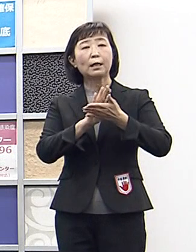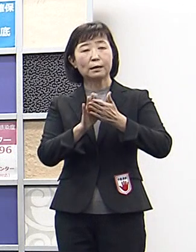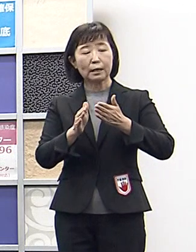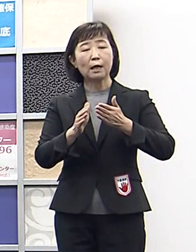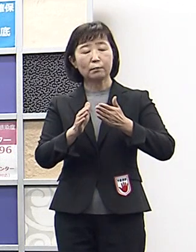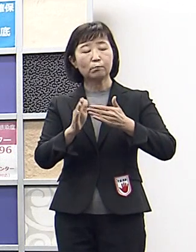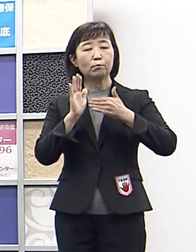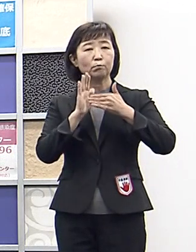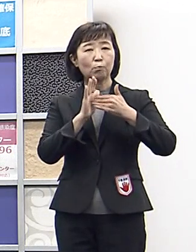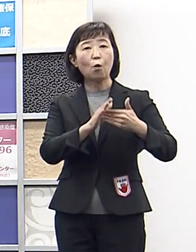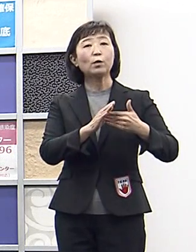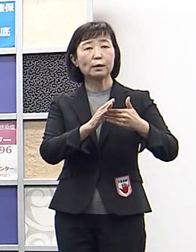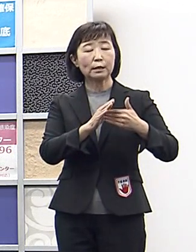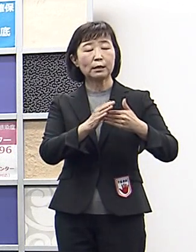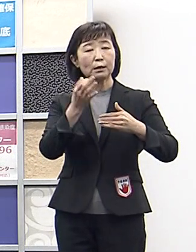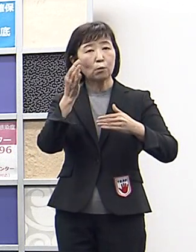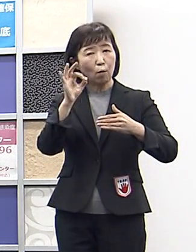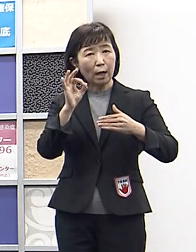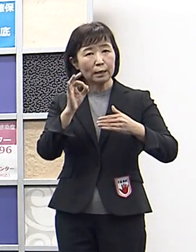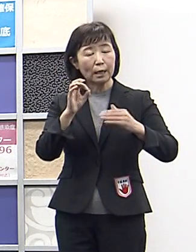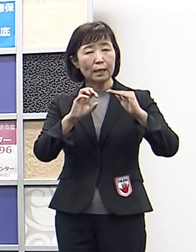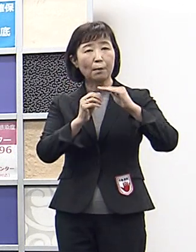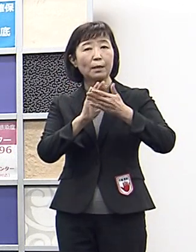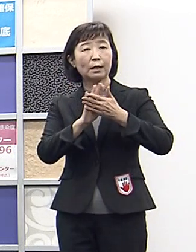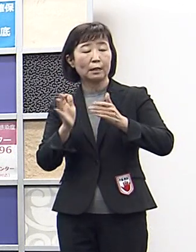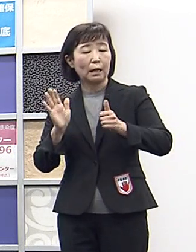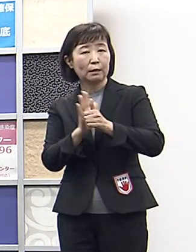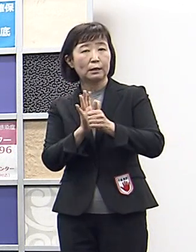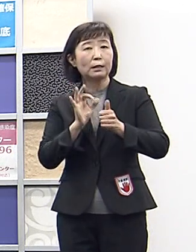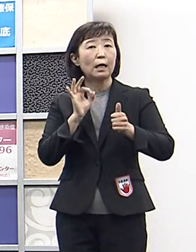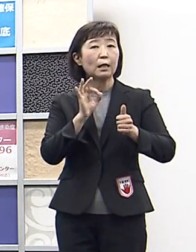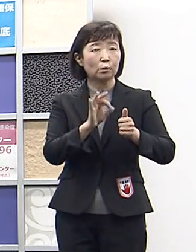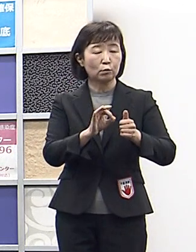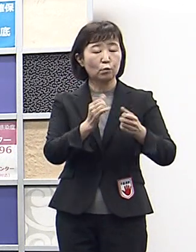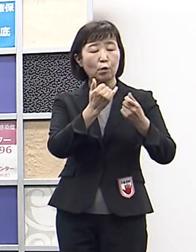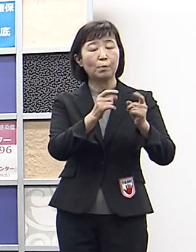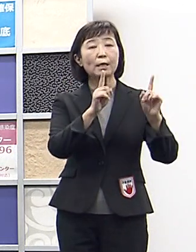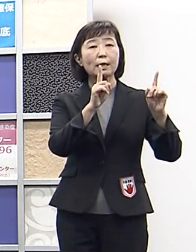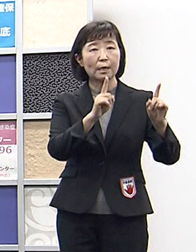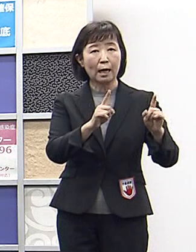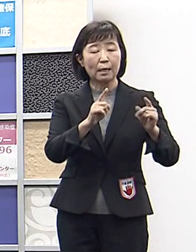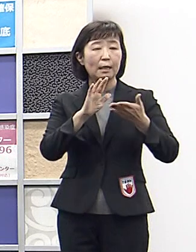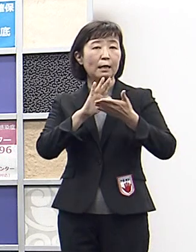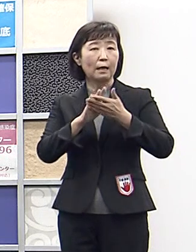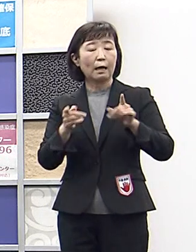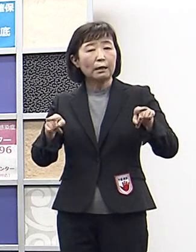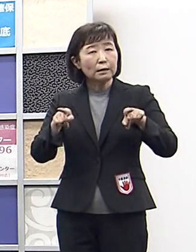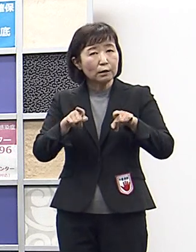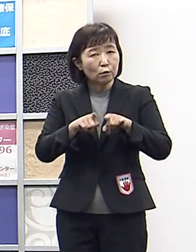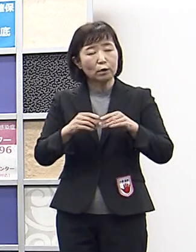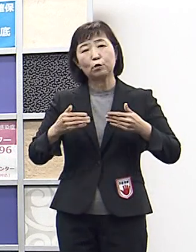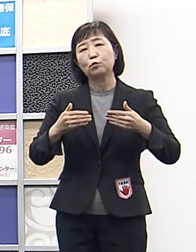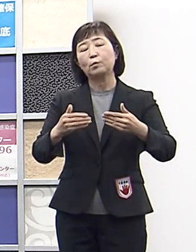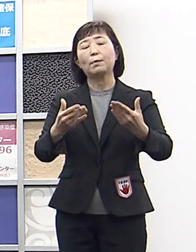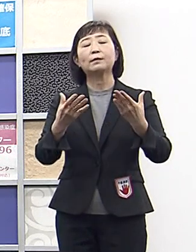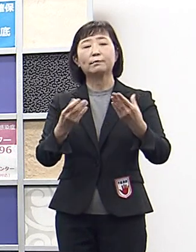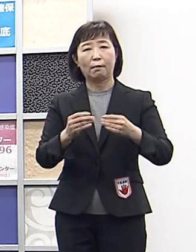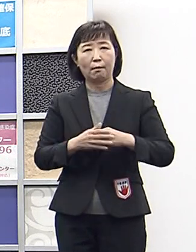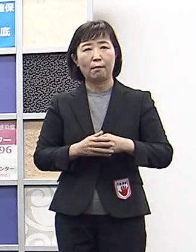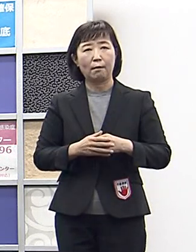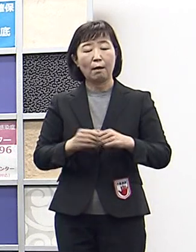いう官民協調システムとして運用してまいりましたそれがゆえに県内ほぼ全ての